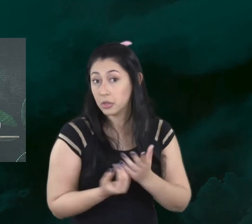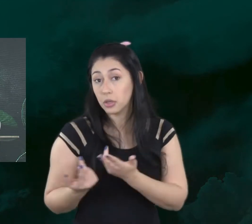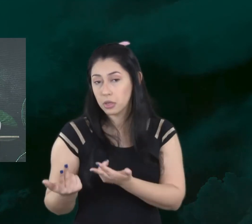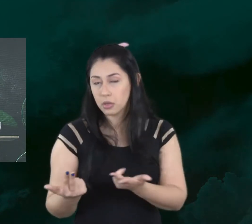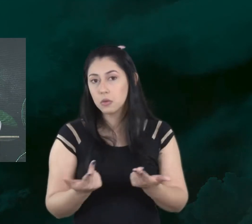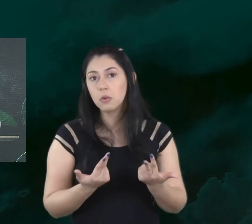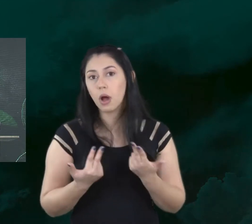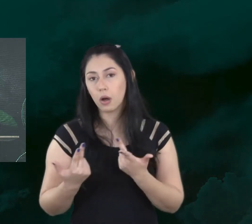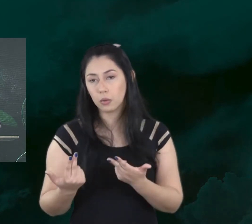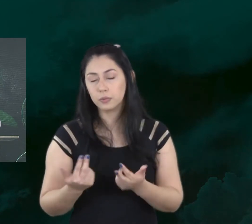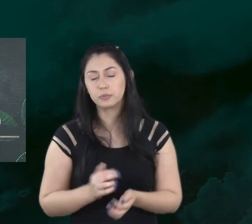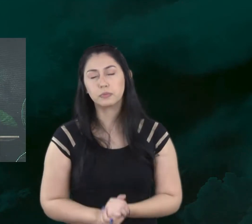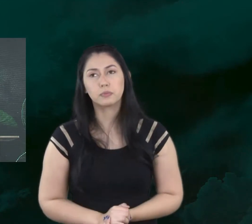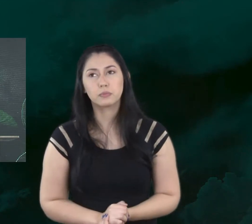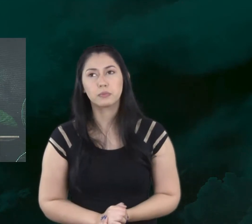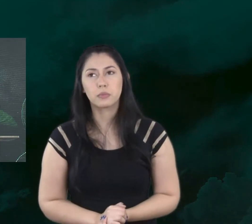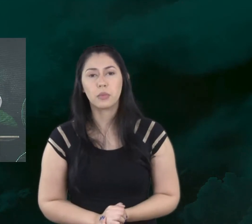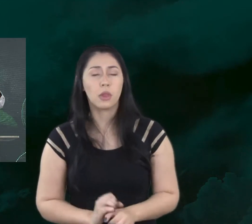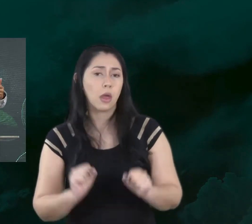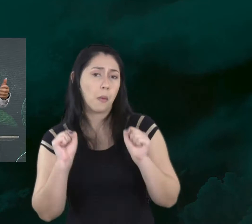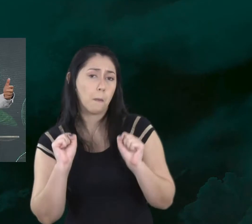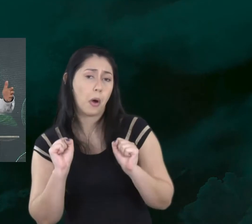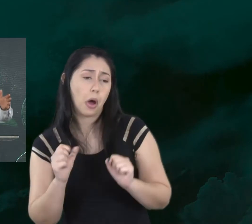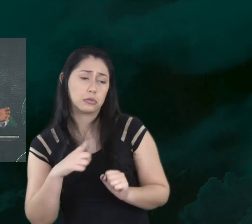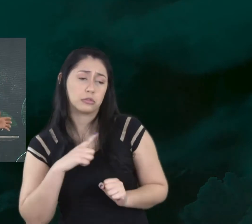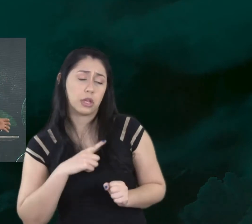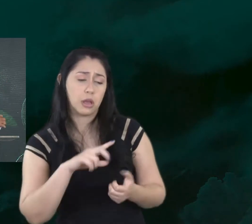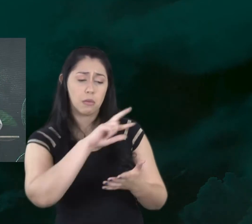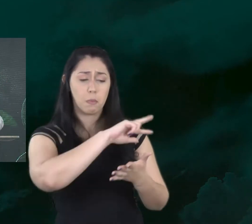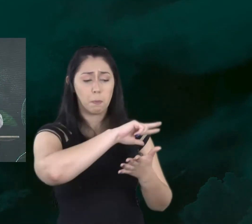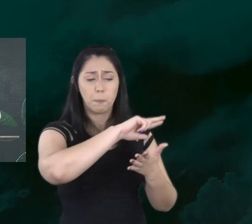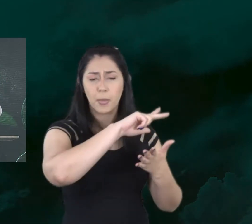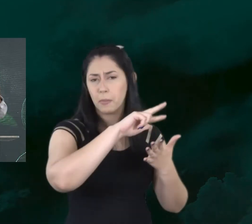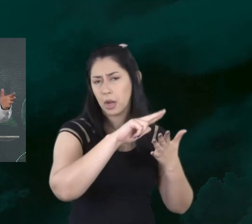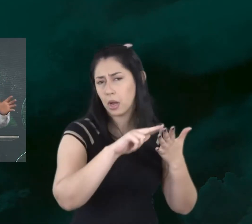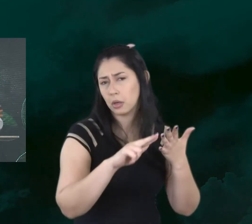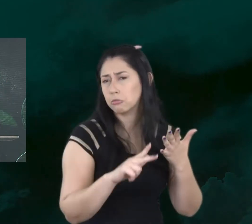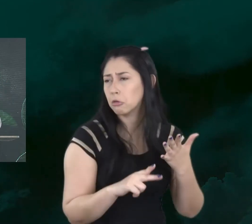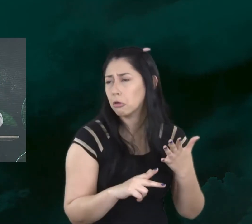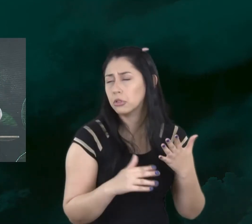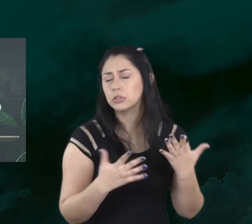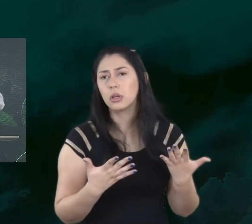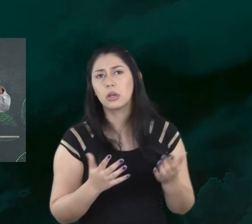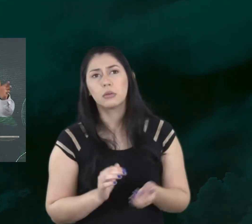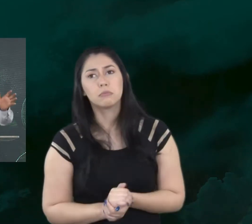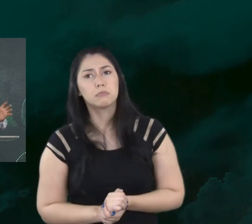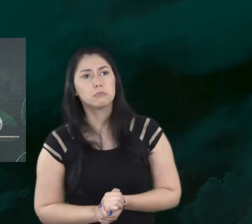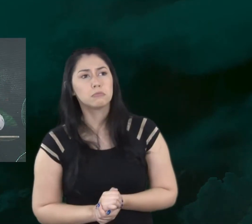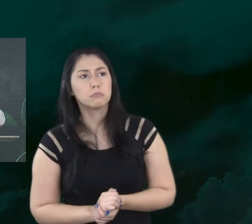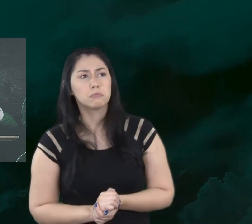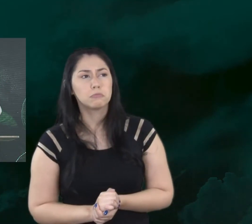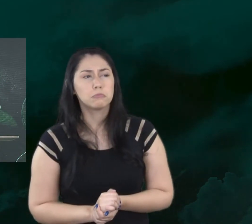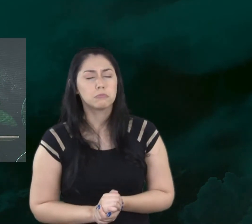né? Você pode ter muitos elementos de fechamento,